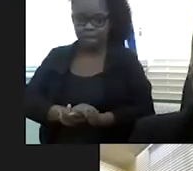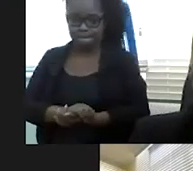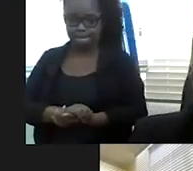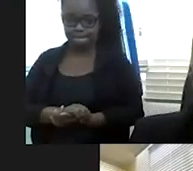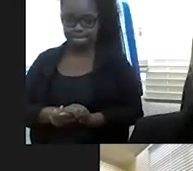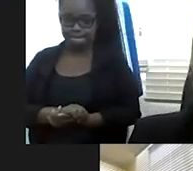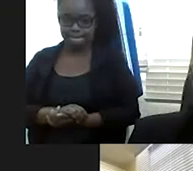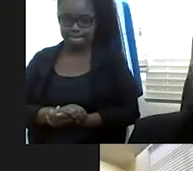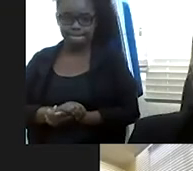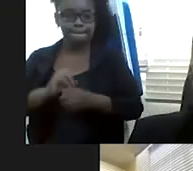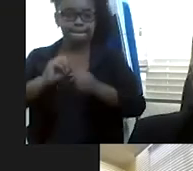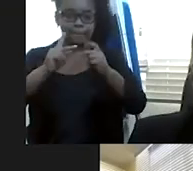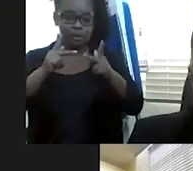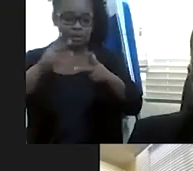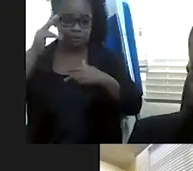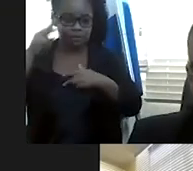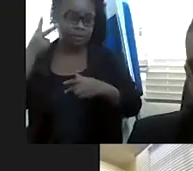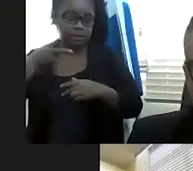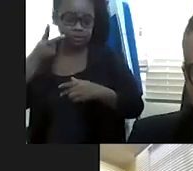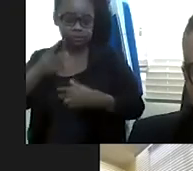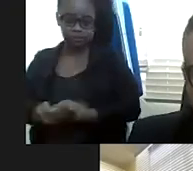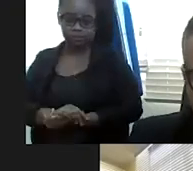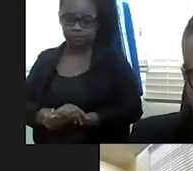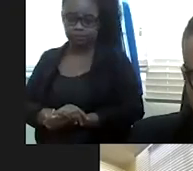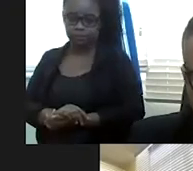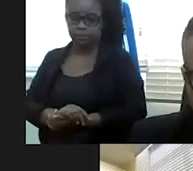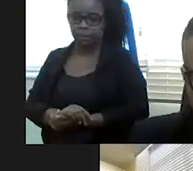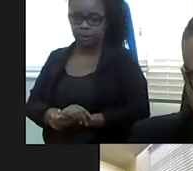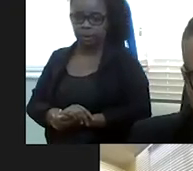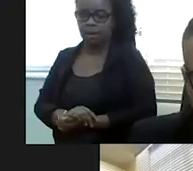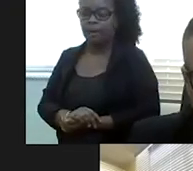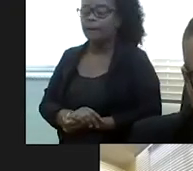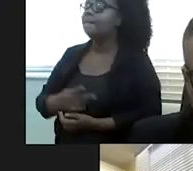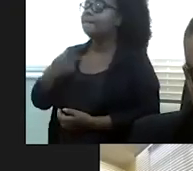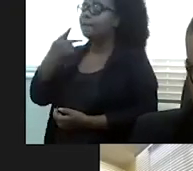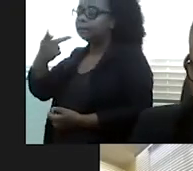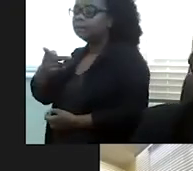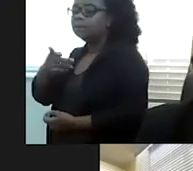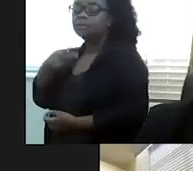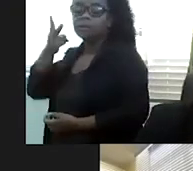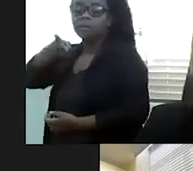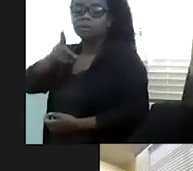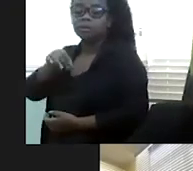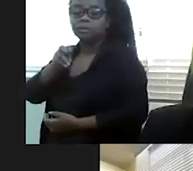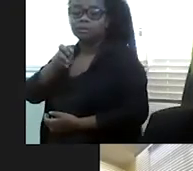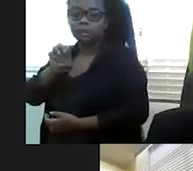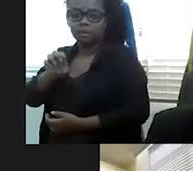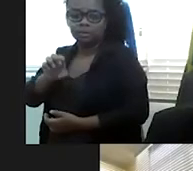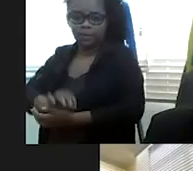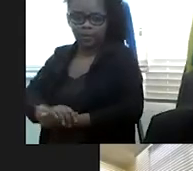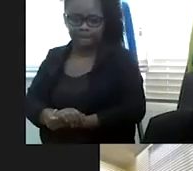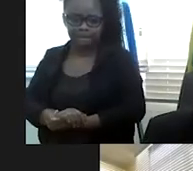Tá bom, vereador. Obrigada. Com a palavra, vereadora Deise. Presidente, eu gostaria de...